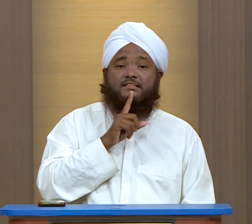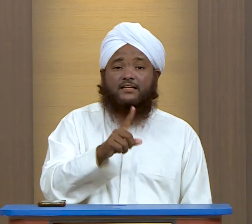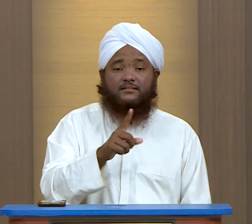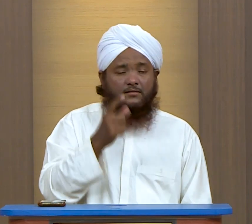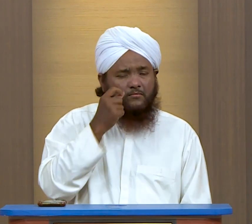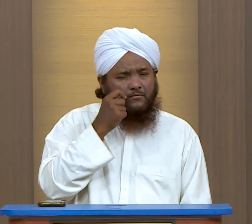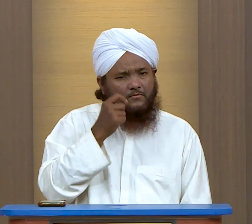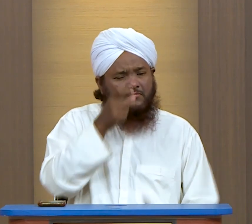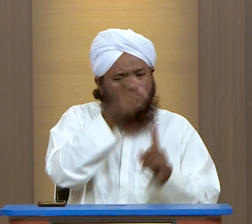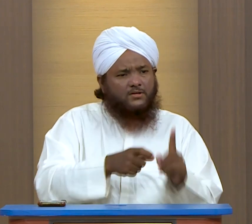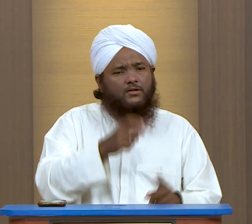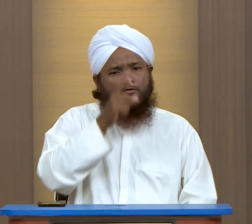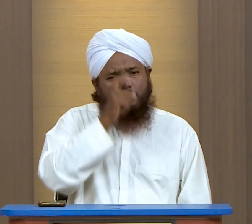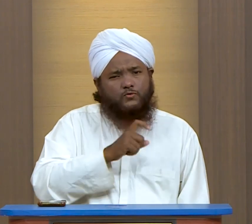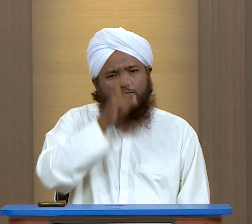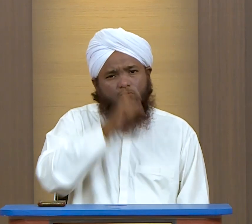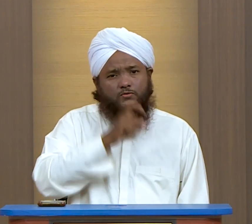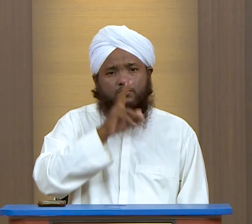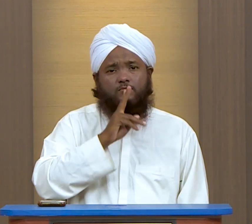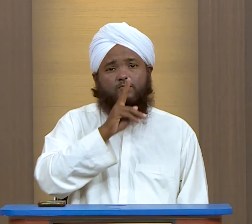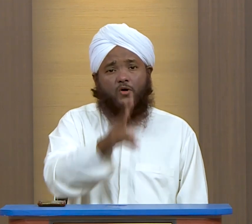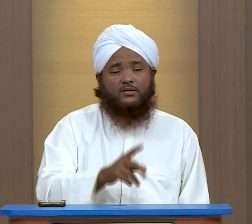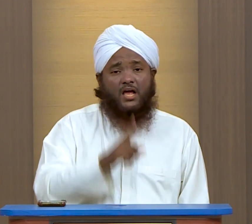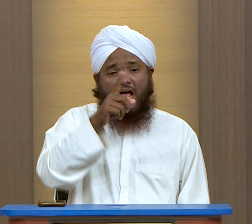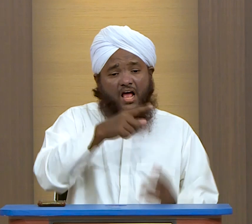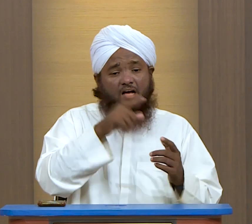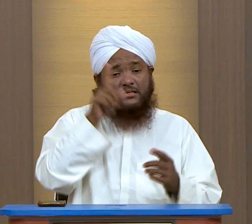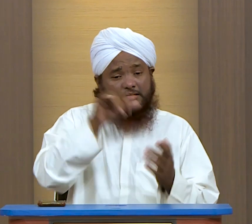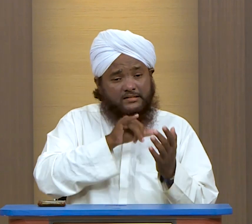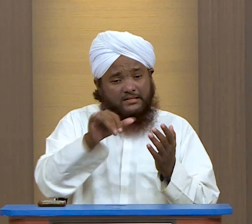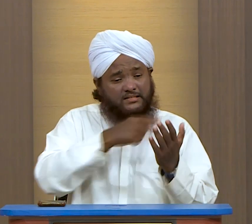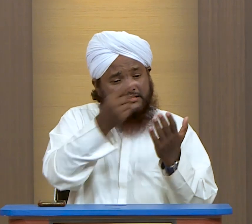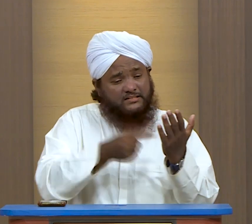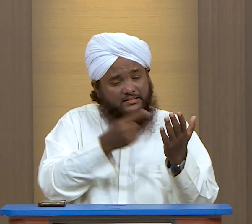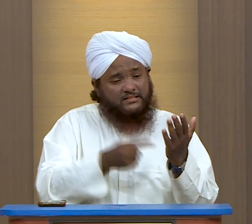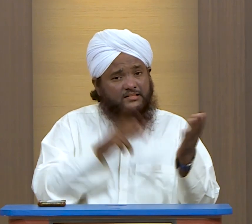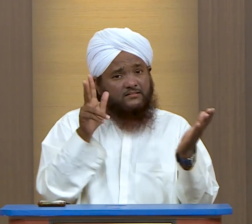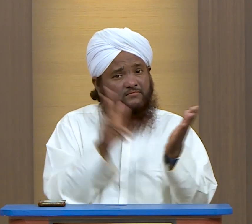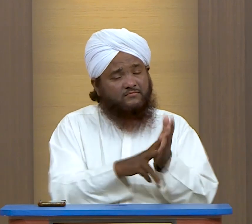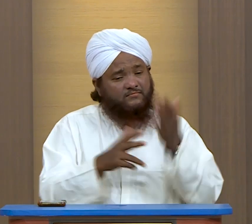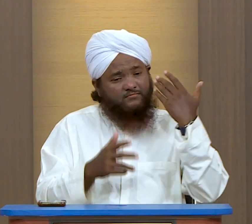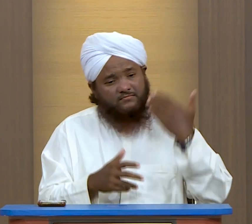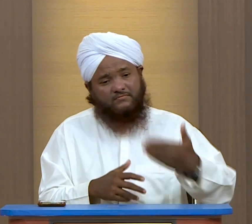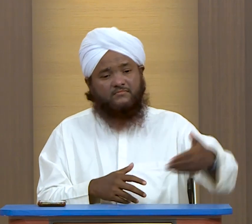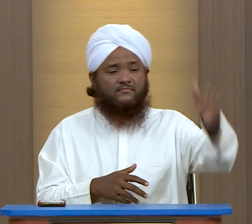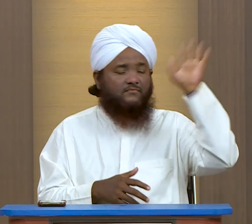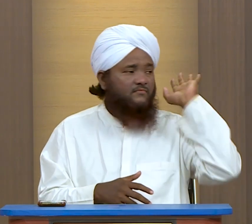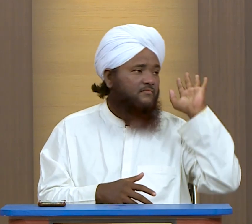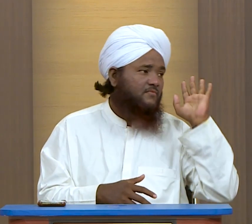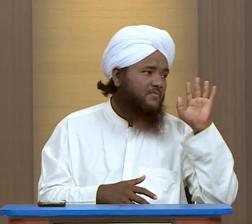جھوٹ بولتا رہتا ہے یہاں تک کہ اللہ پاک کے نزدیک کذاب یعنی بہت بڑا جھوٹا لکھ دیا جاتا